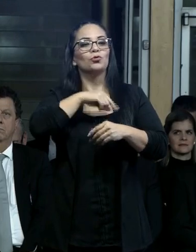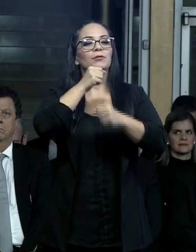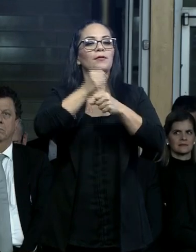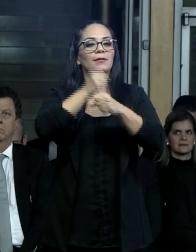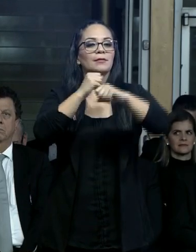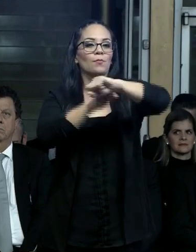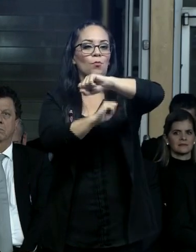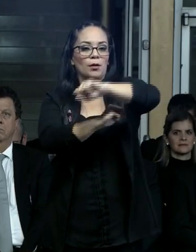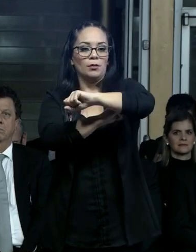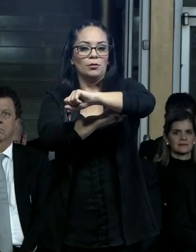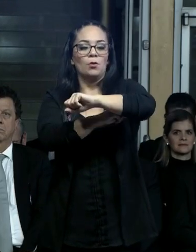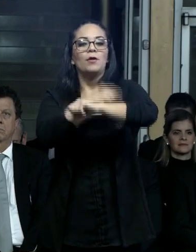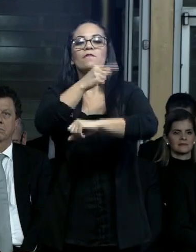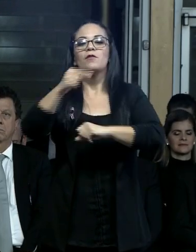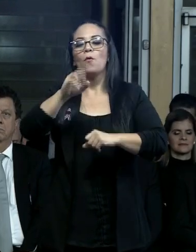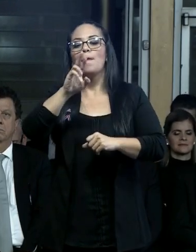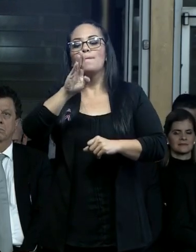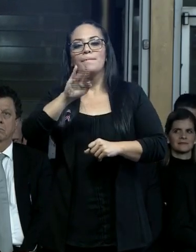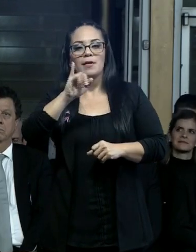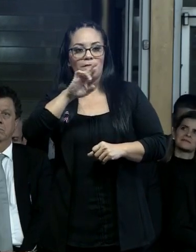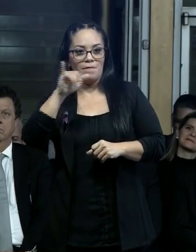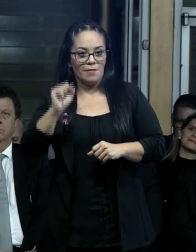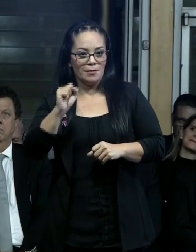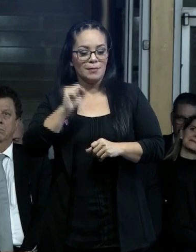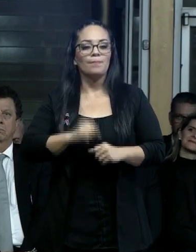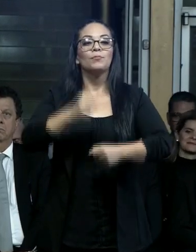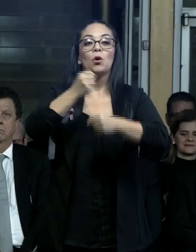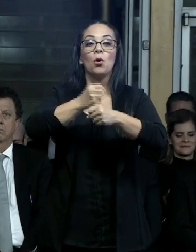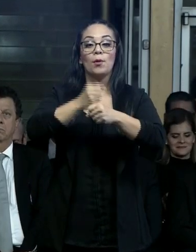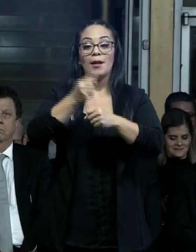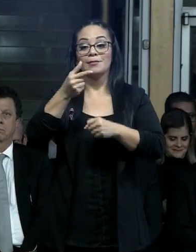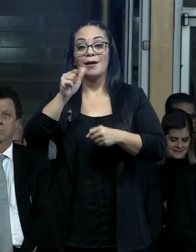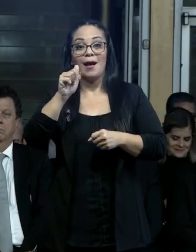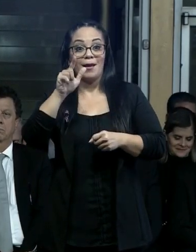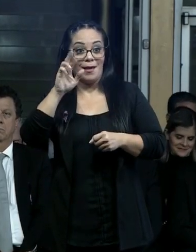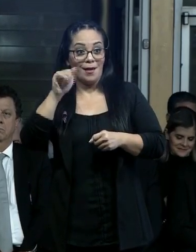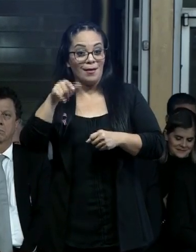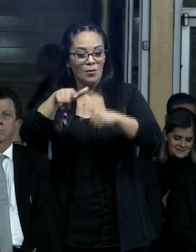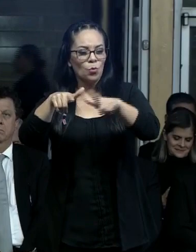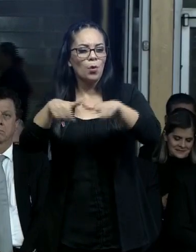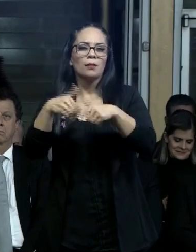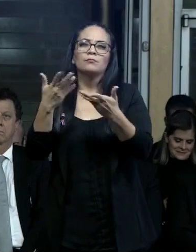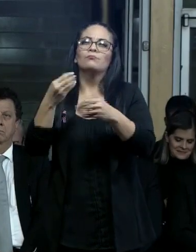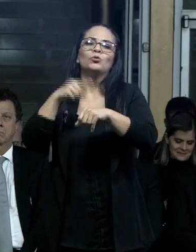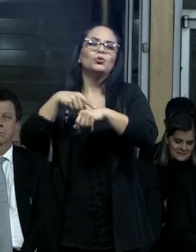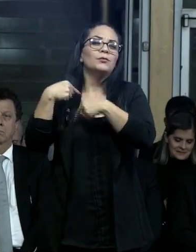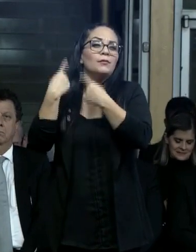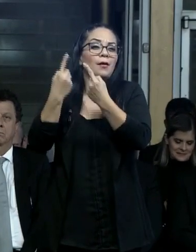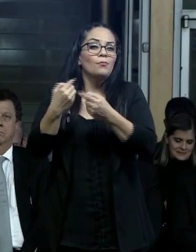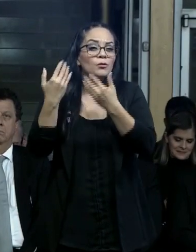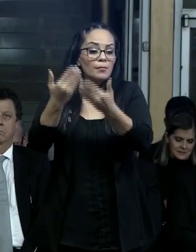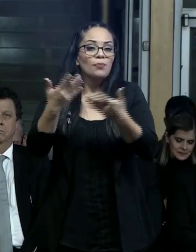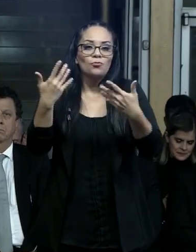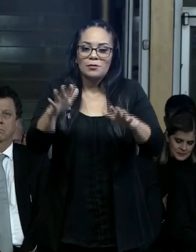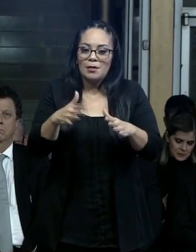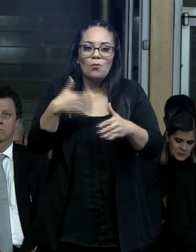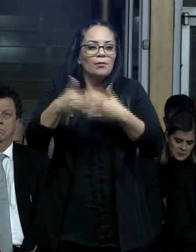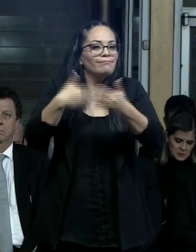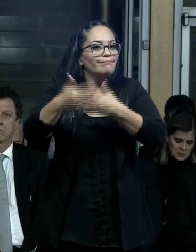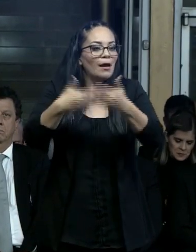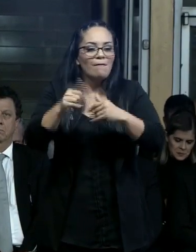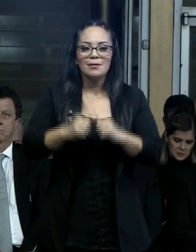el puente sobre el río Irriz. Las obras de la galera que tanto tiempo esperaron finalmente avanzan a